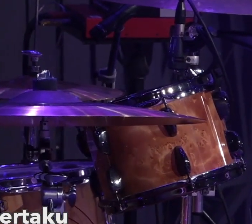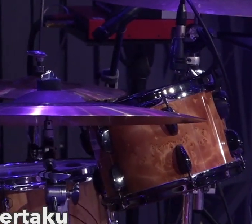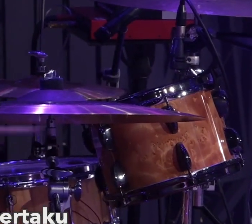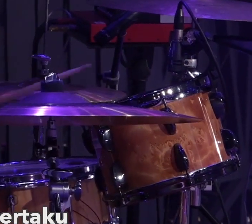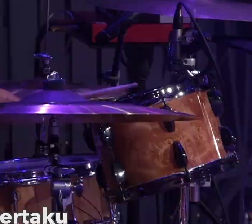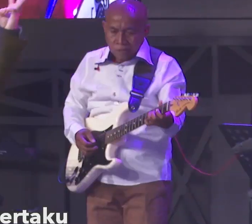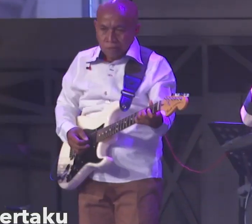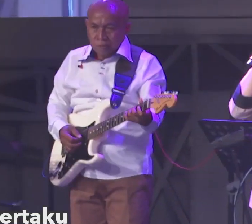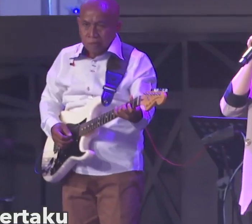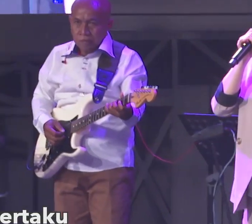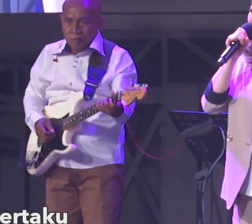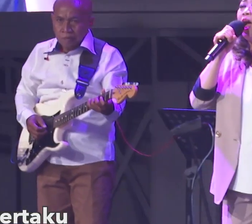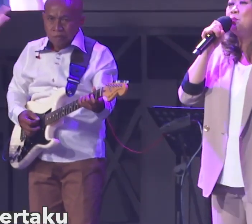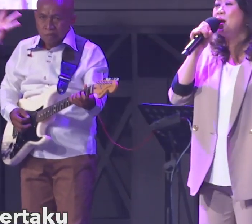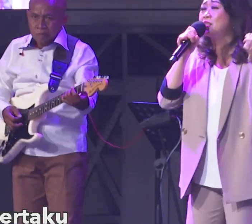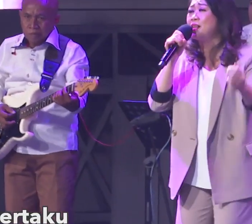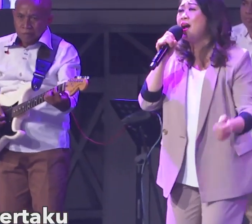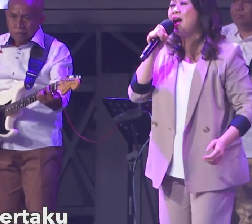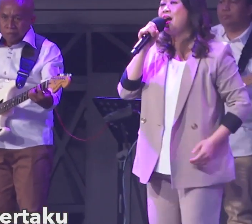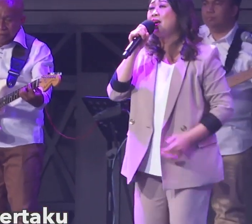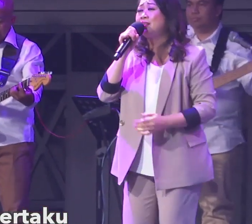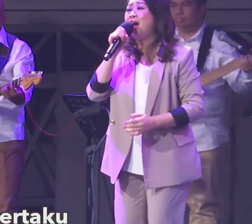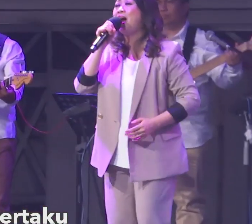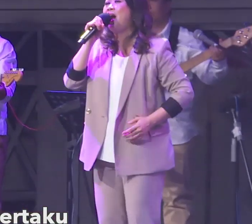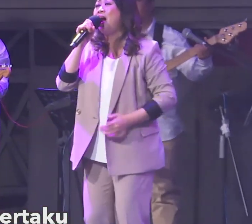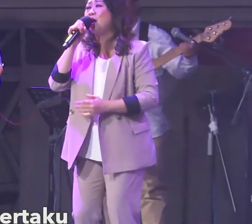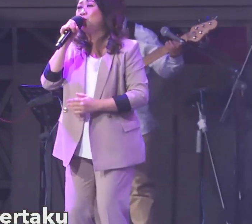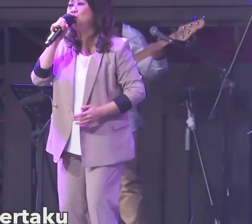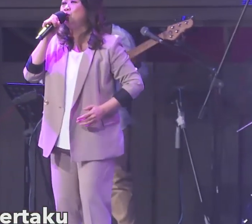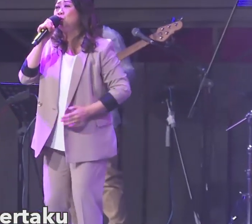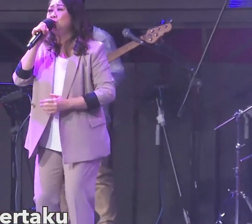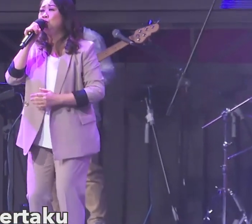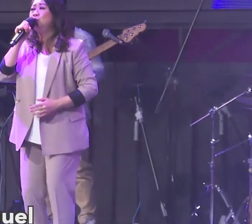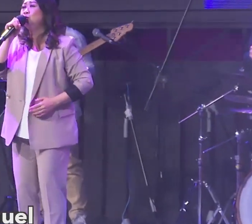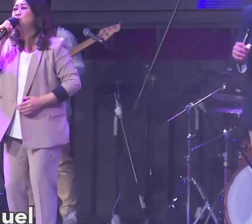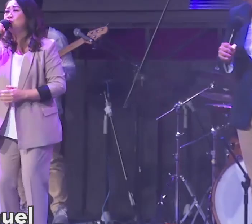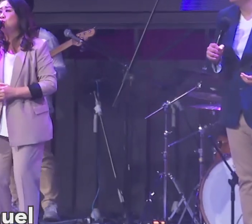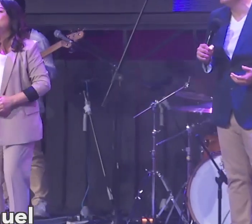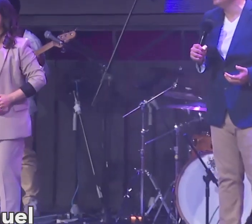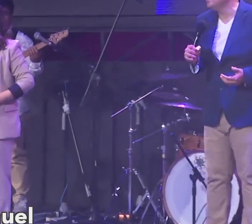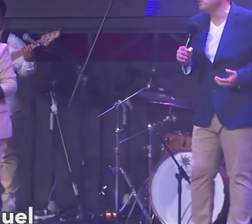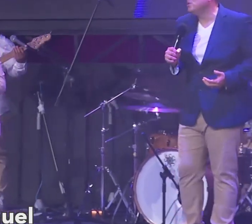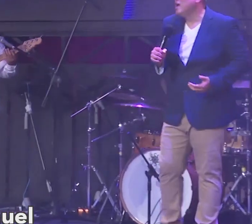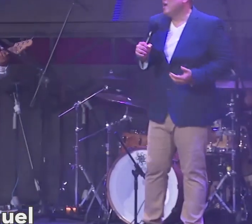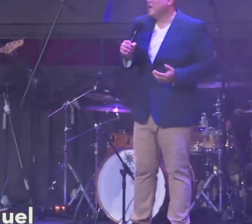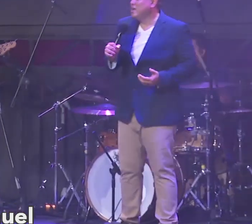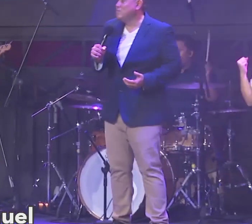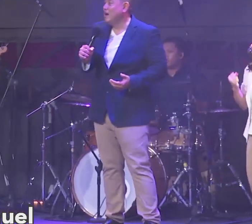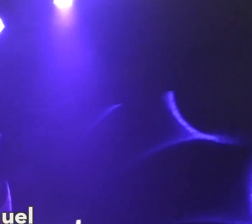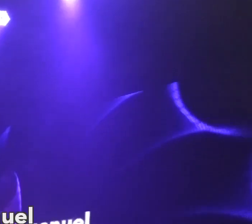Immanuel, Engkau. Mari sekali lagi katakan Immanuel.